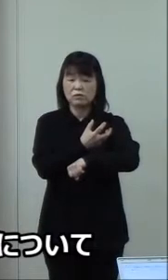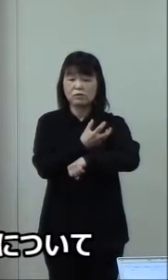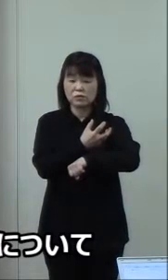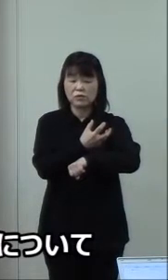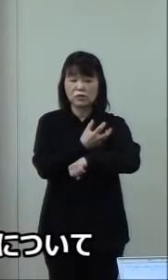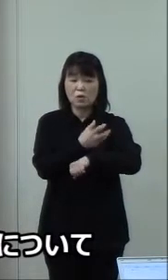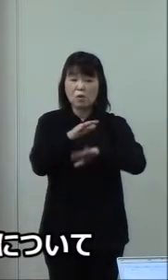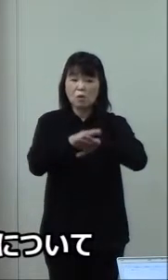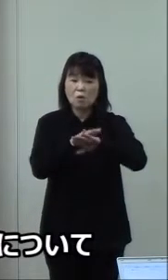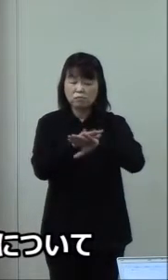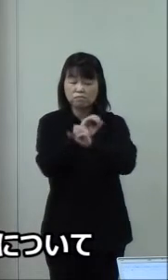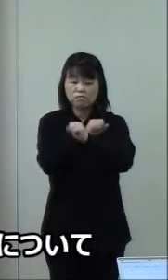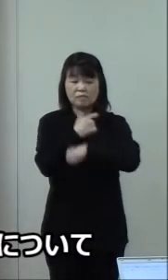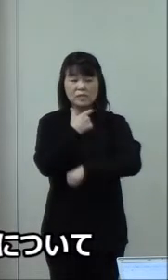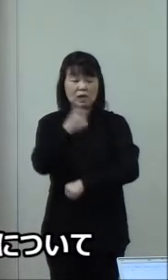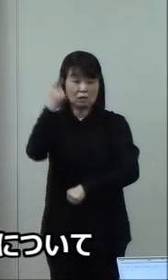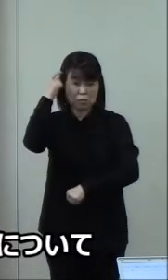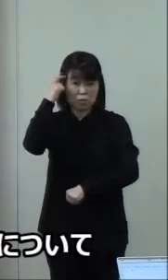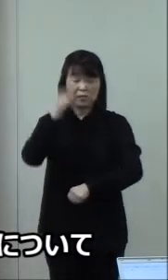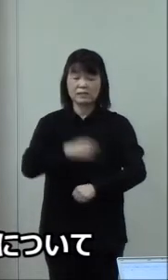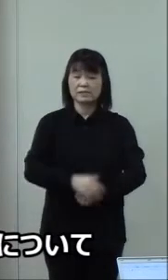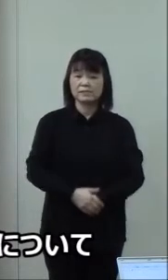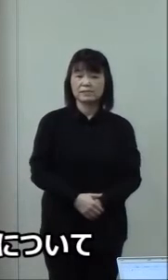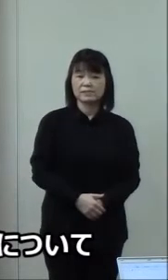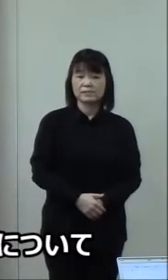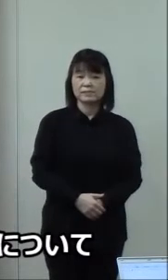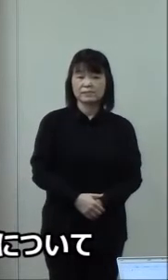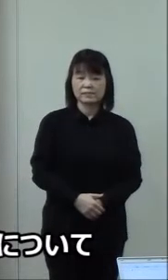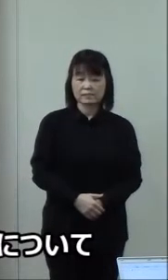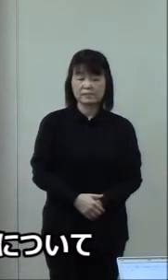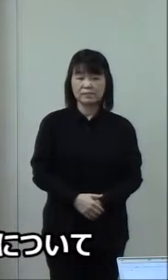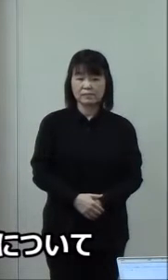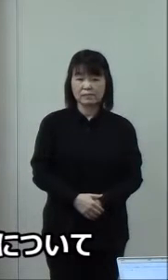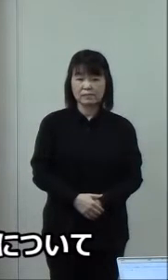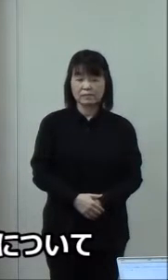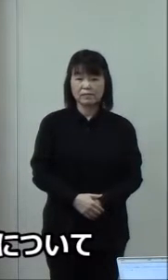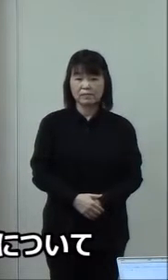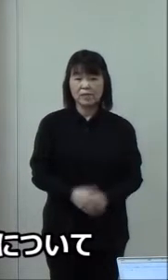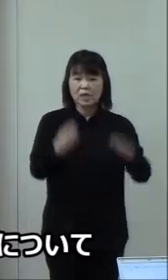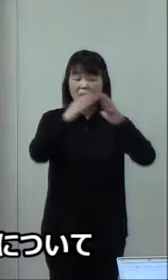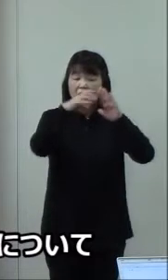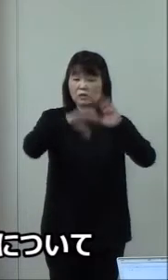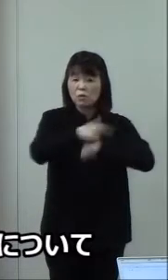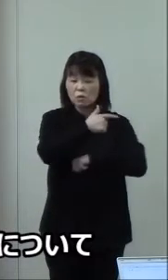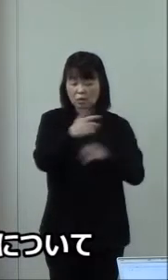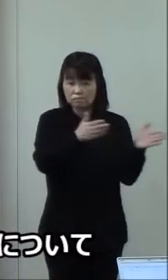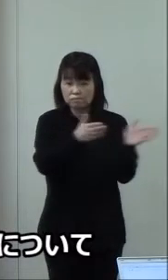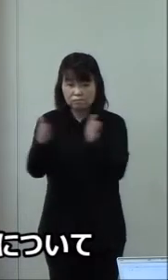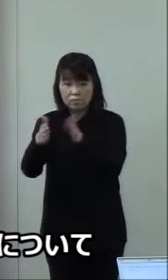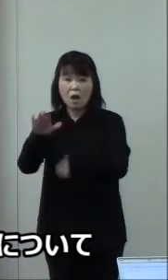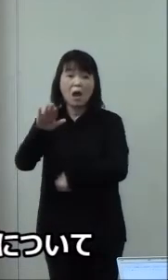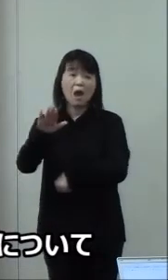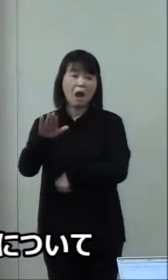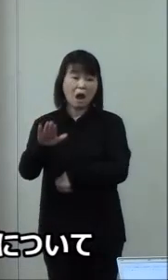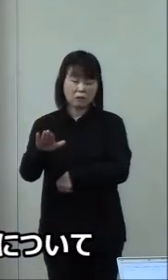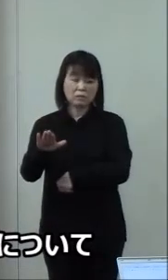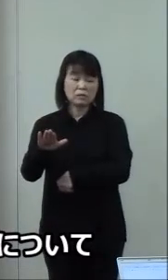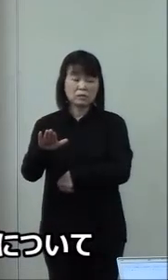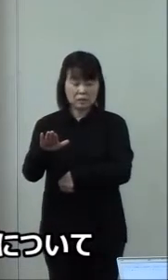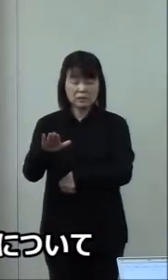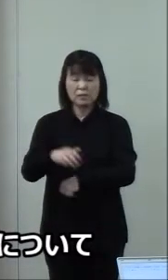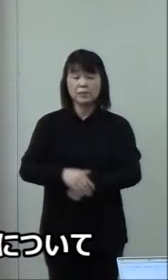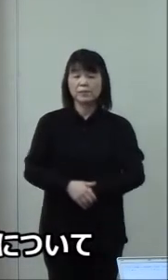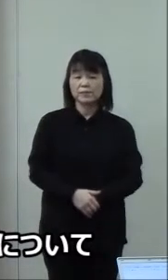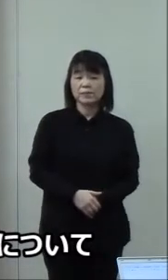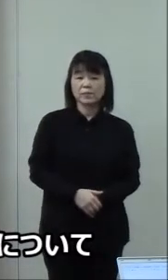ようにしていただきたいなというふうに思っています。体制はできているわけでありますし、集団接種会場も先ほどお話しした